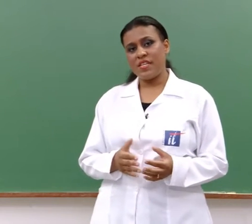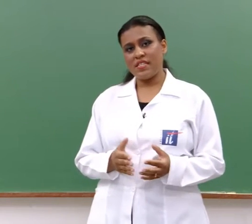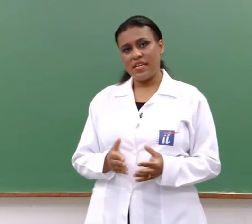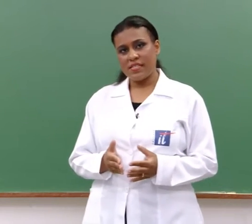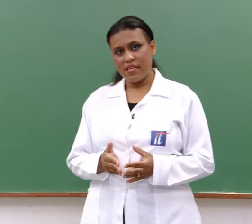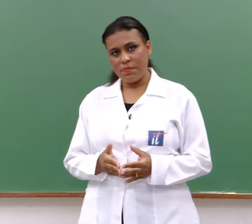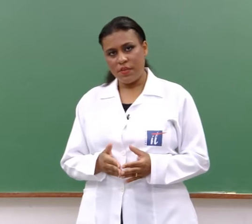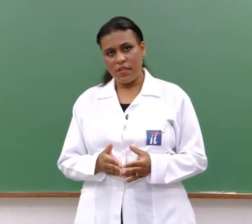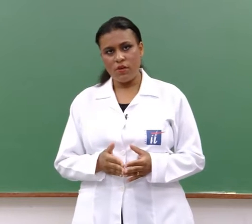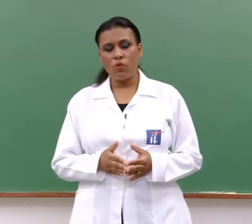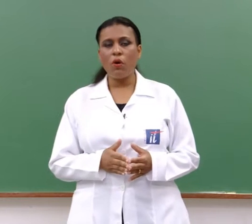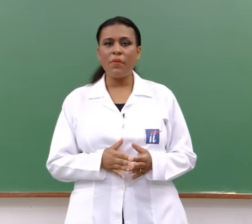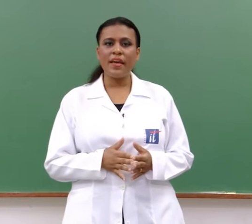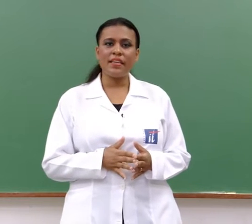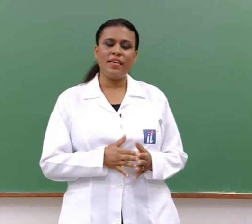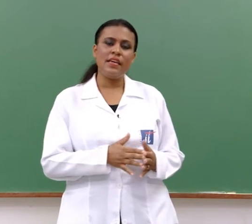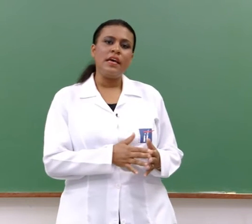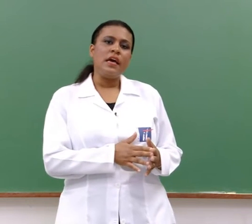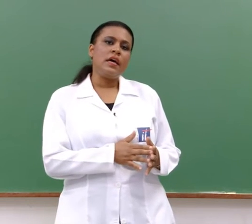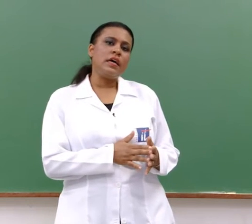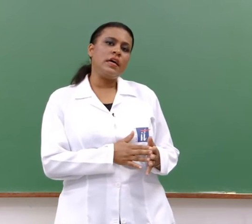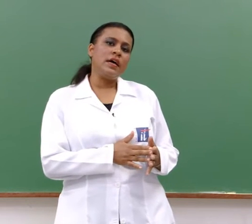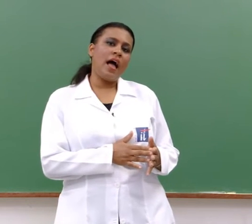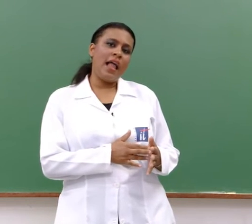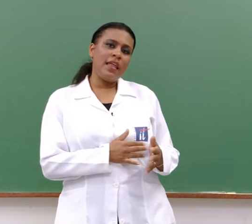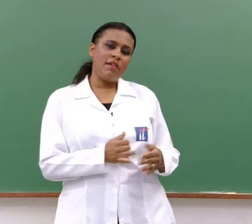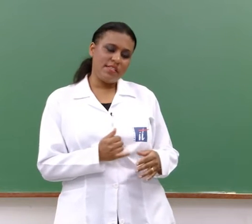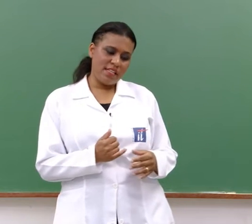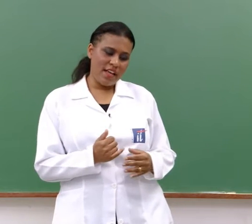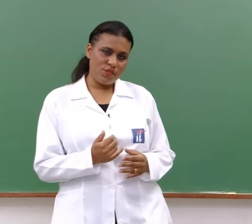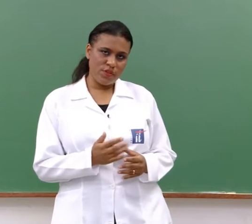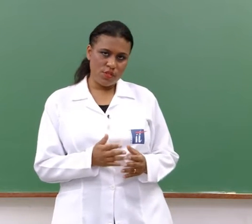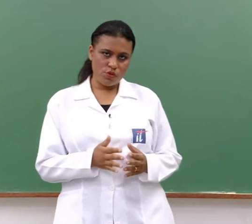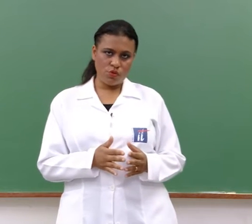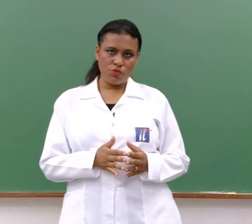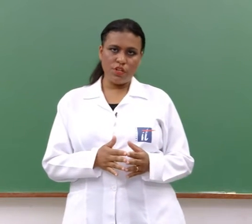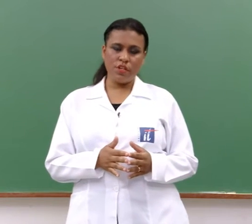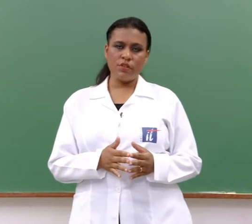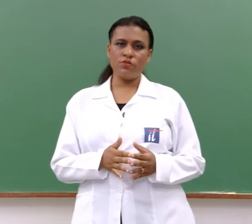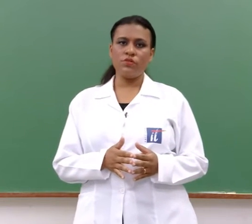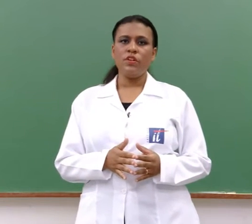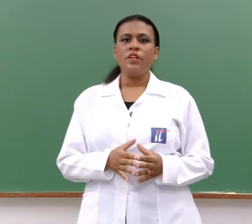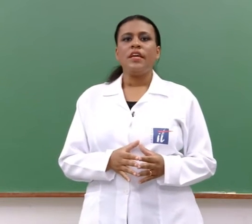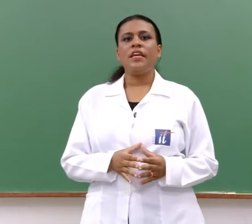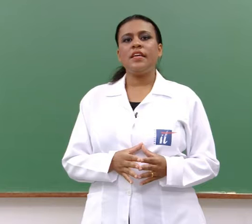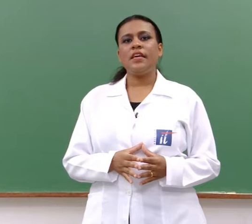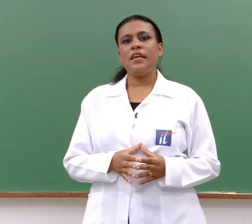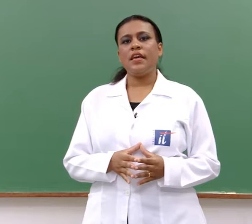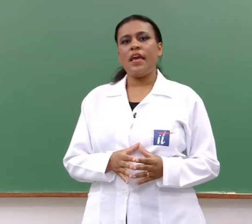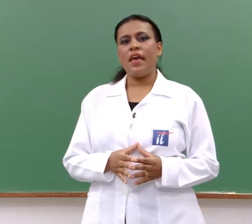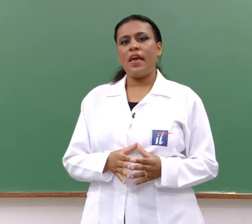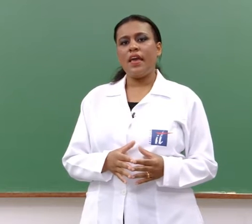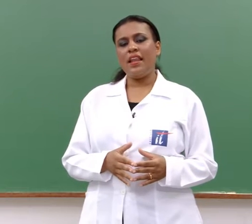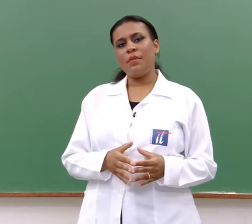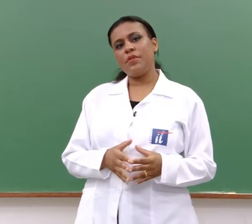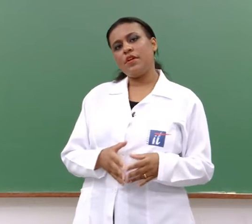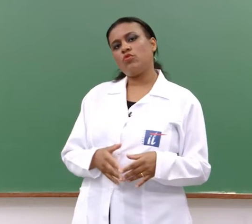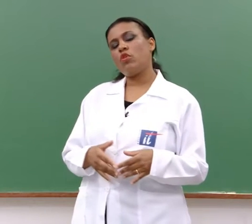deficiência recebiam, como é que a língua de sinais foi se estruturando e relembrando como